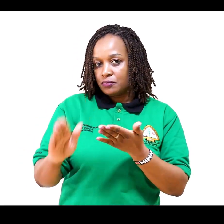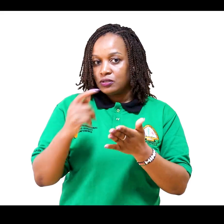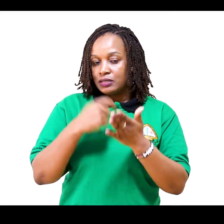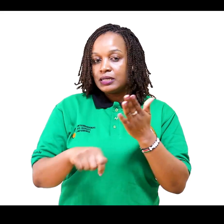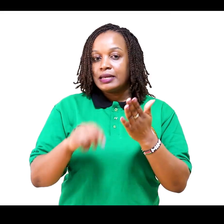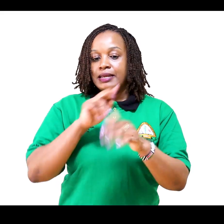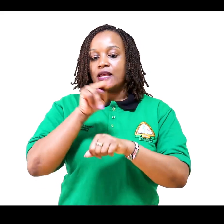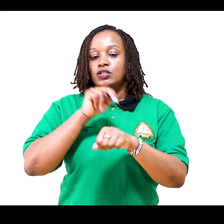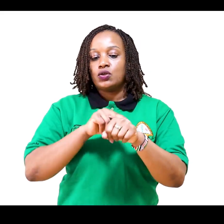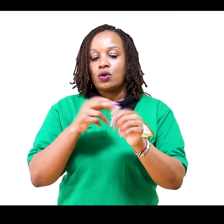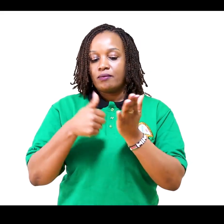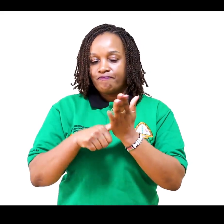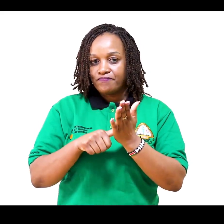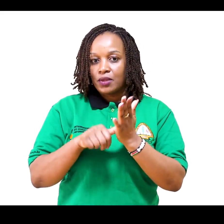cha taifa au pasipoti au